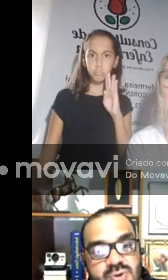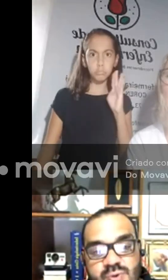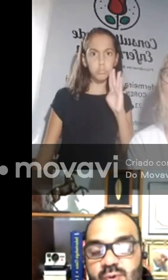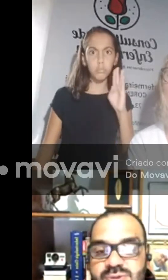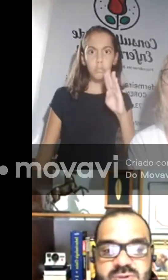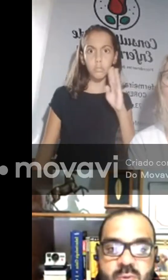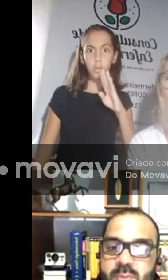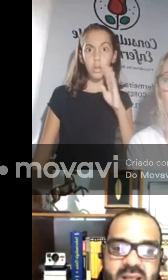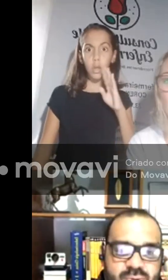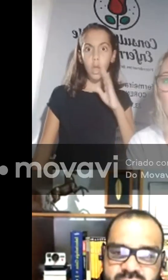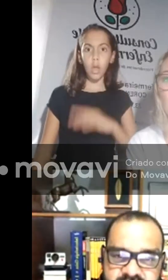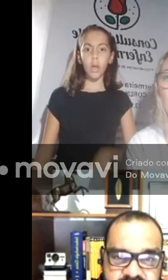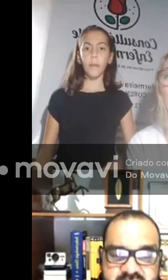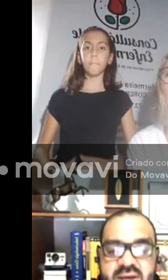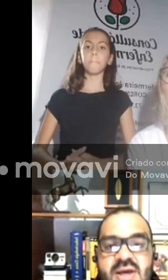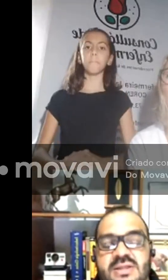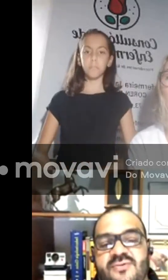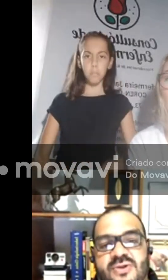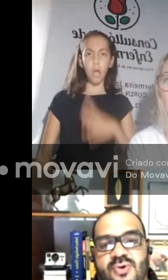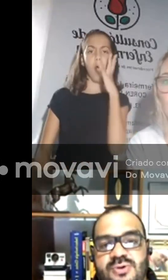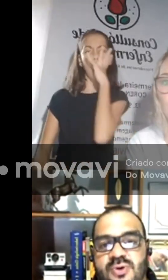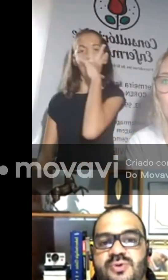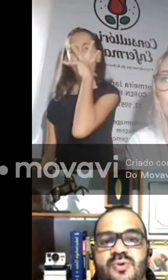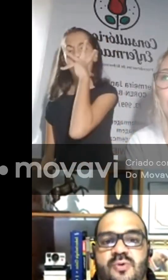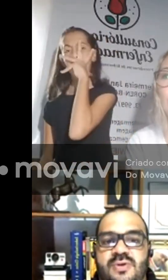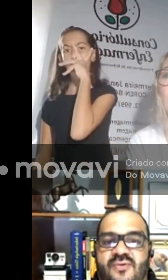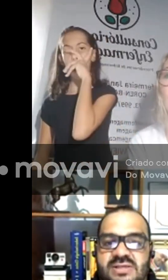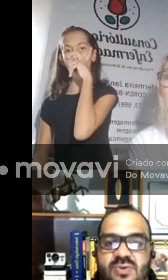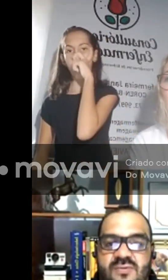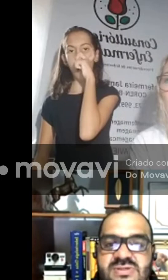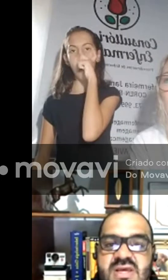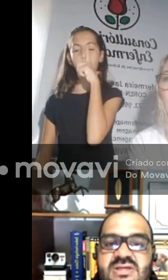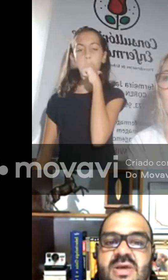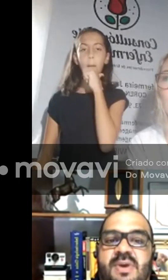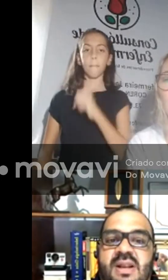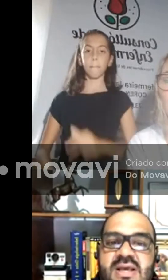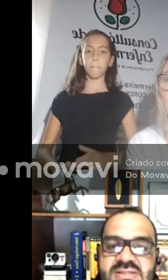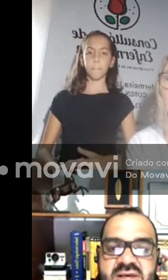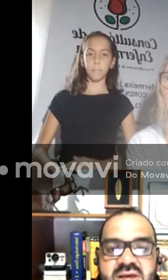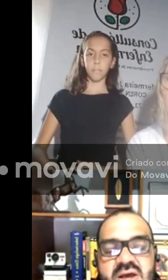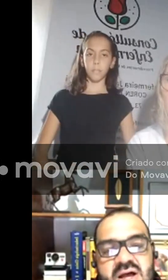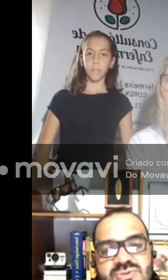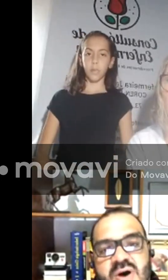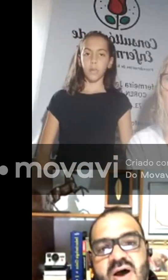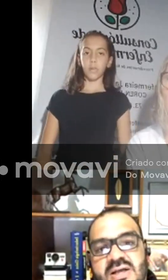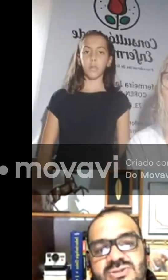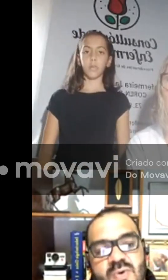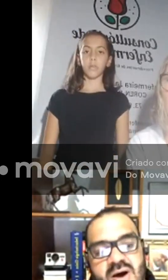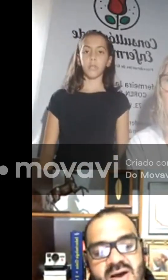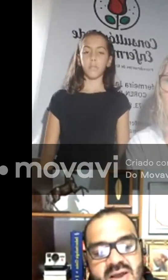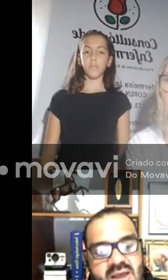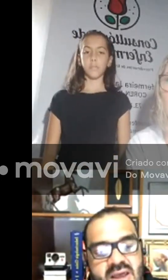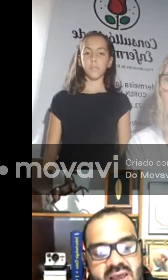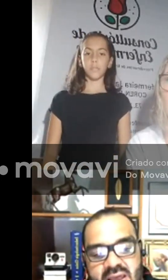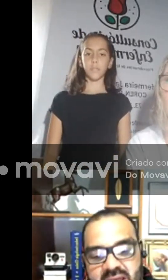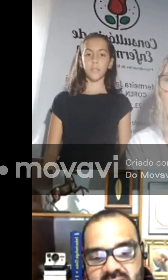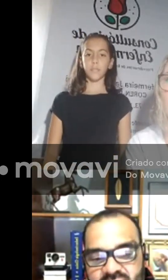fatores noturnos, como melatonina, tem fatores noturnos que fazem com que você restabeleça a